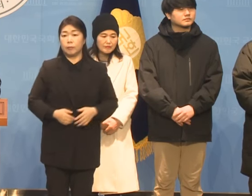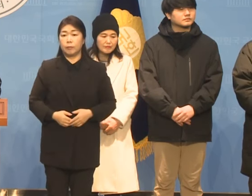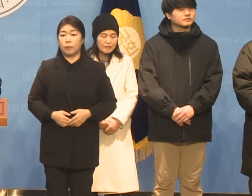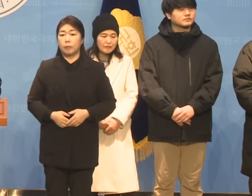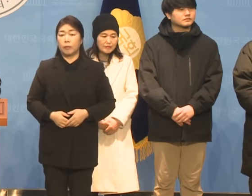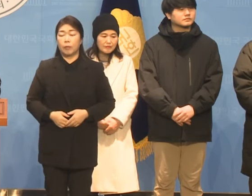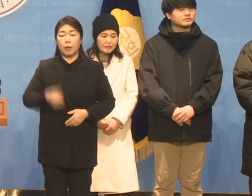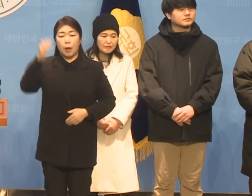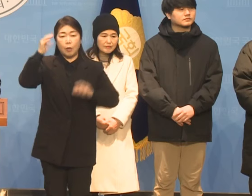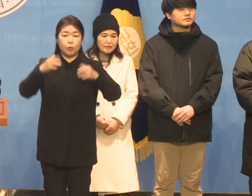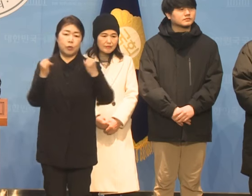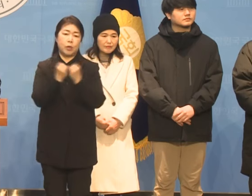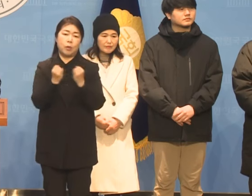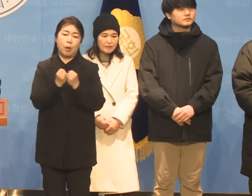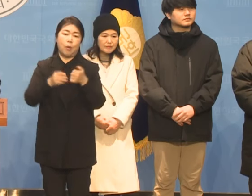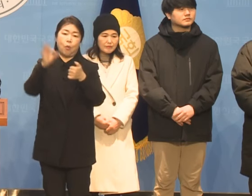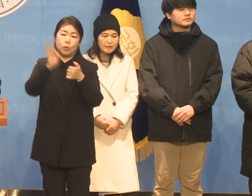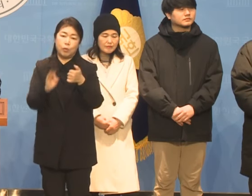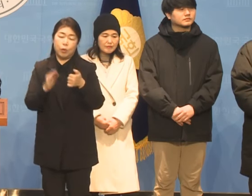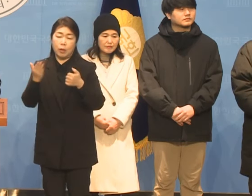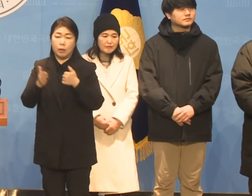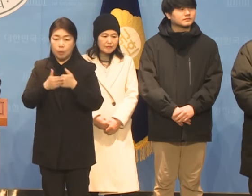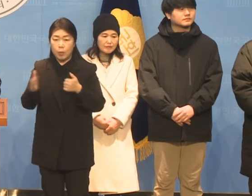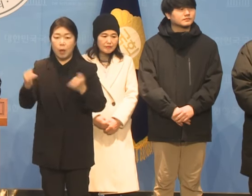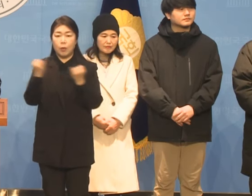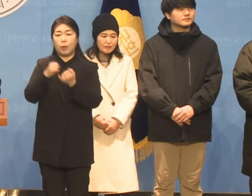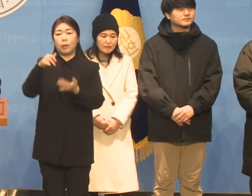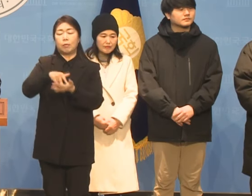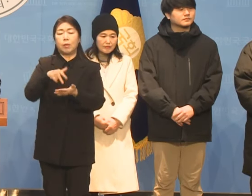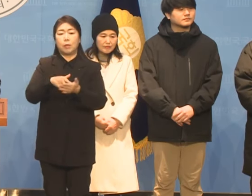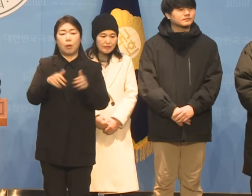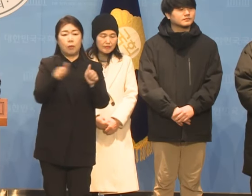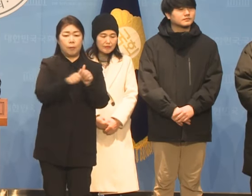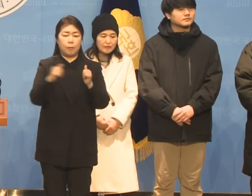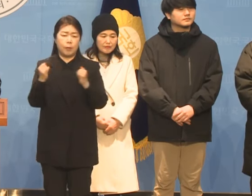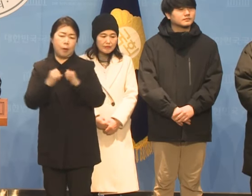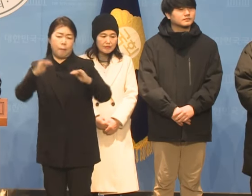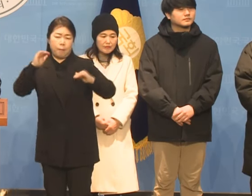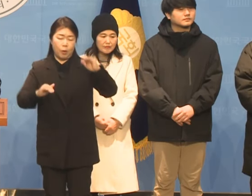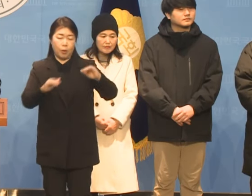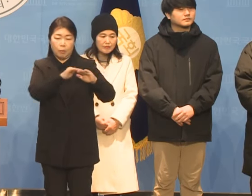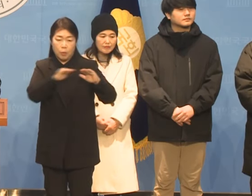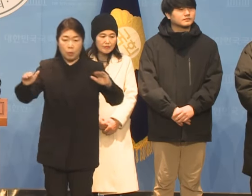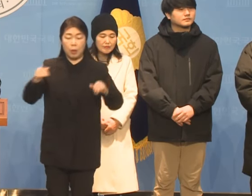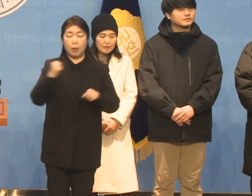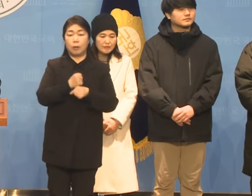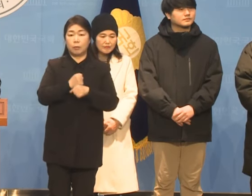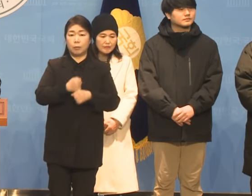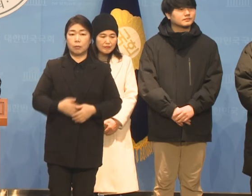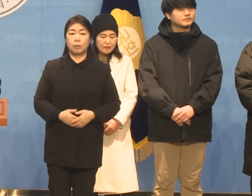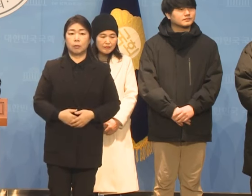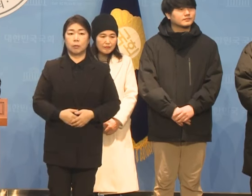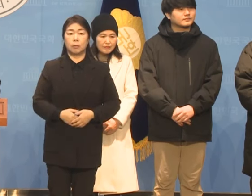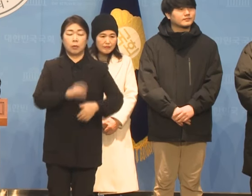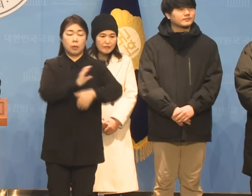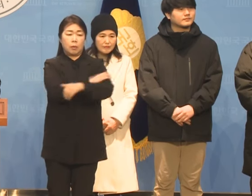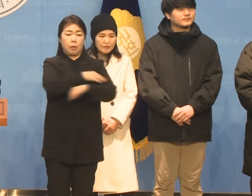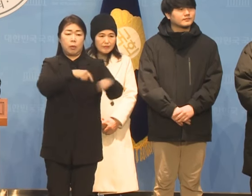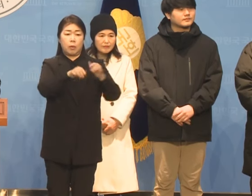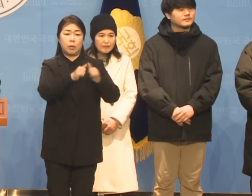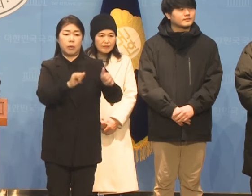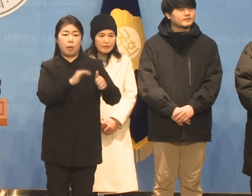여성의 목소리를 정당하게 대변하는 성평등 정당, 기득권 보호가 아니라